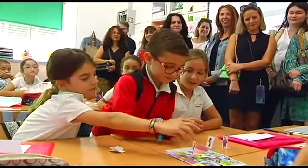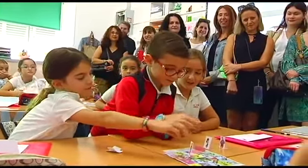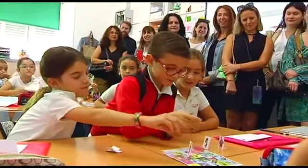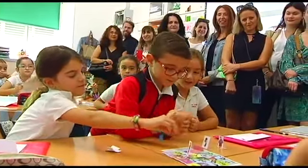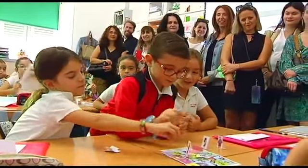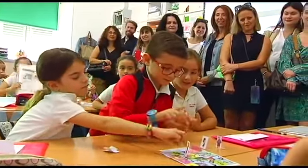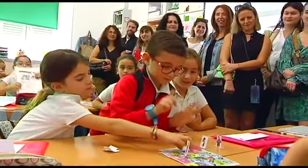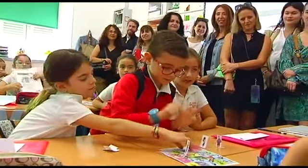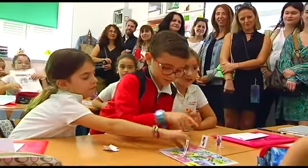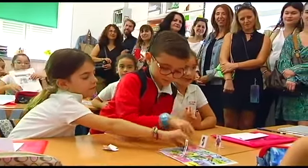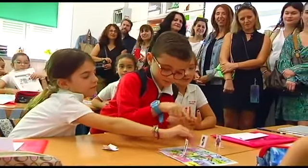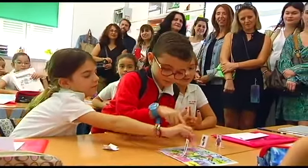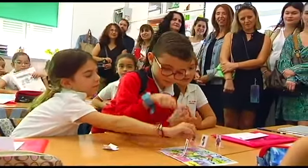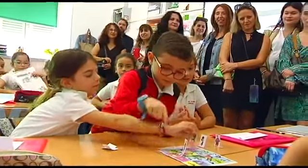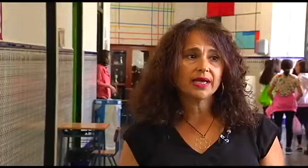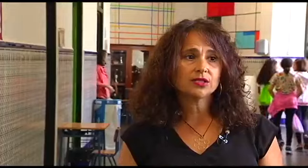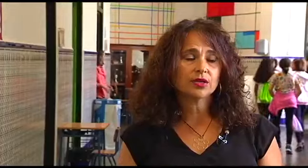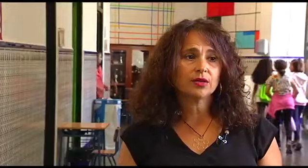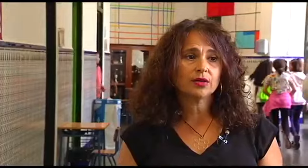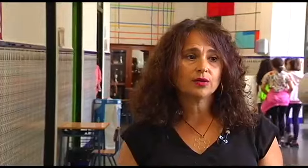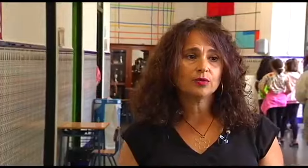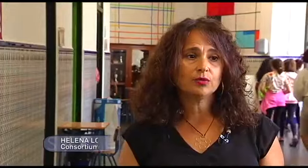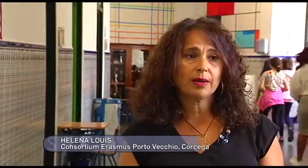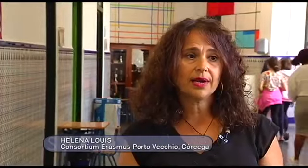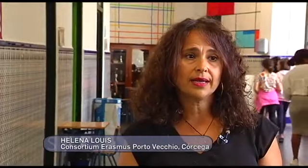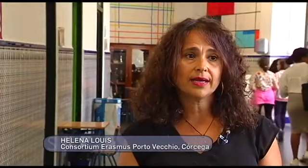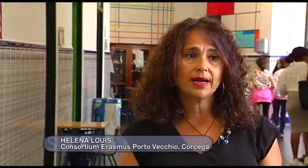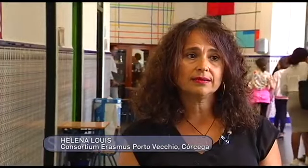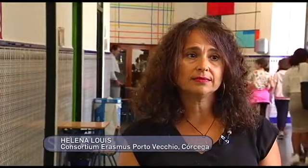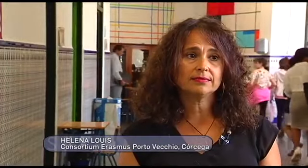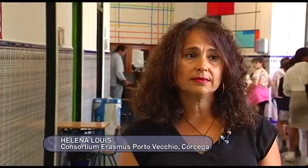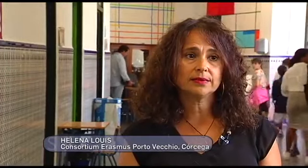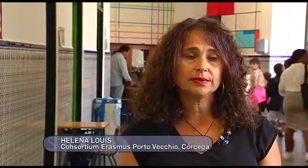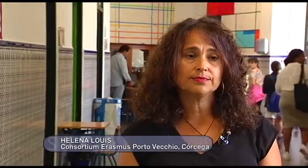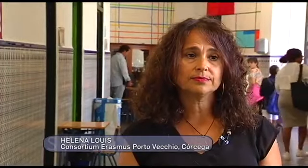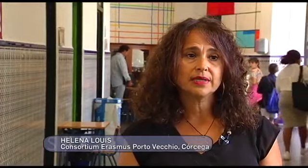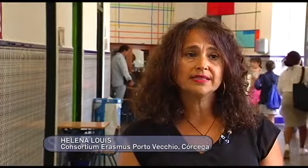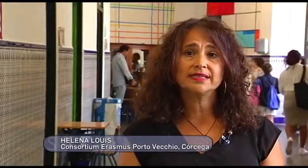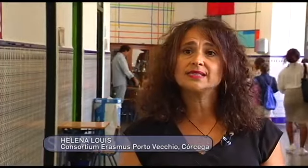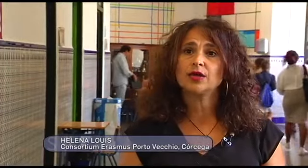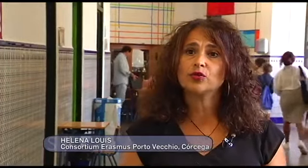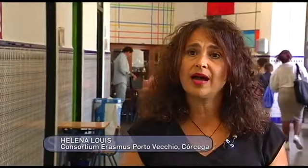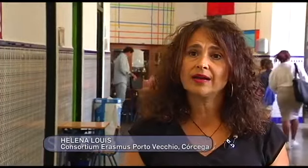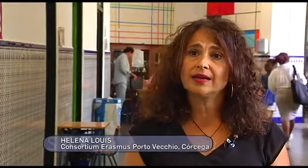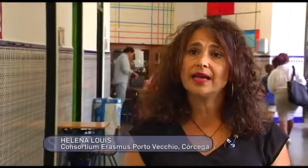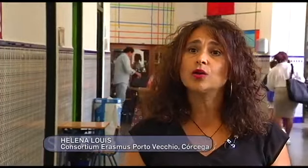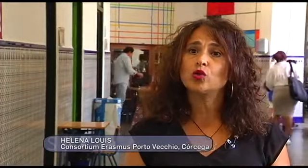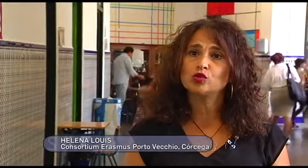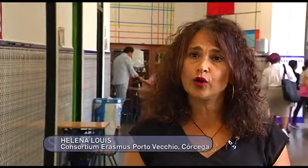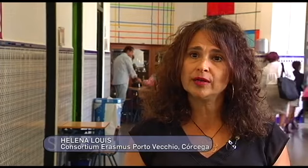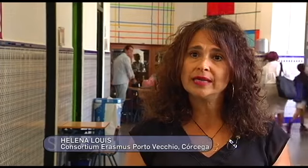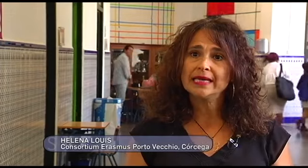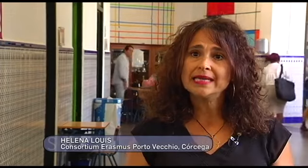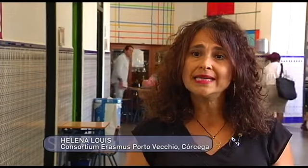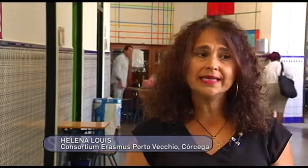hoy es que es una manera de desarrollar la inclusión y